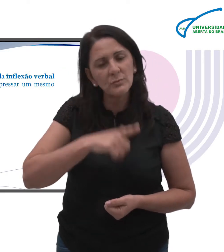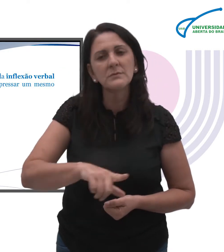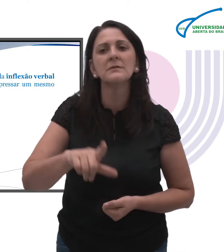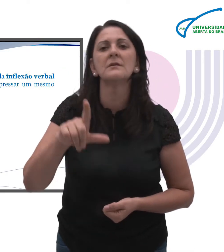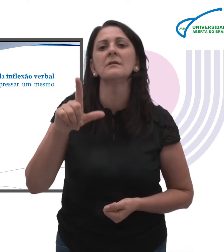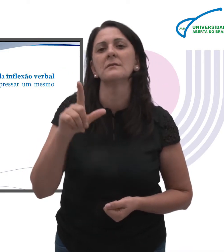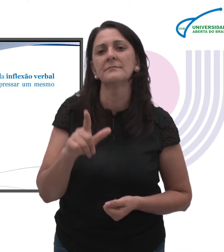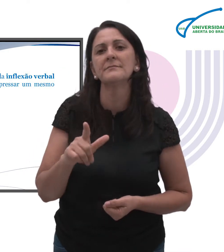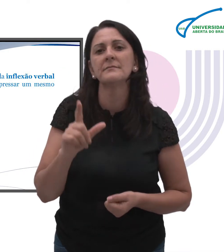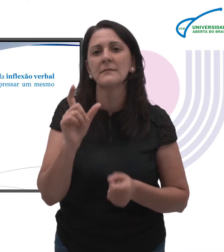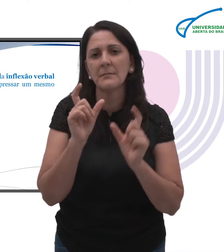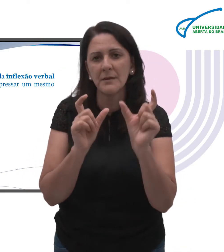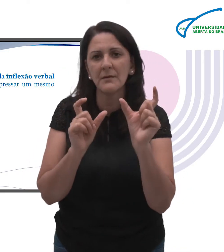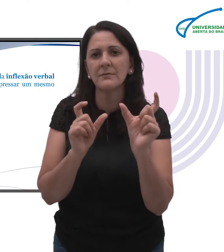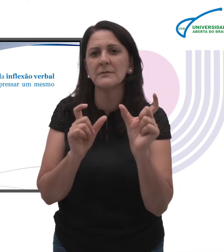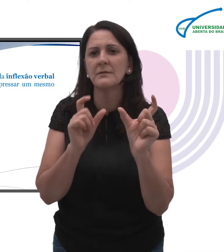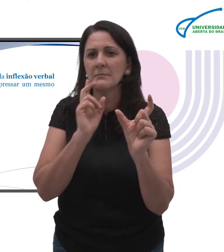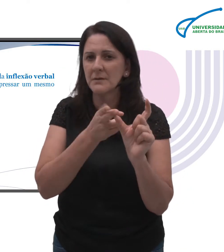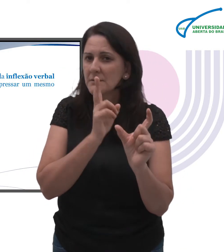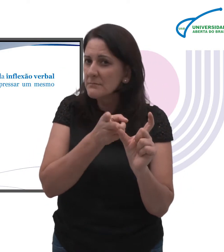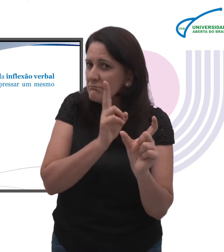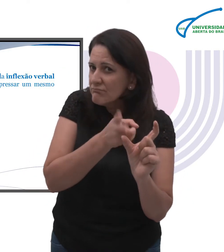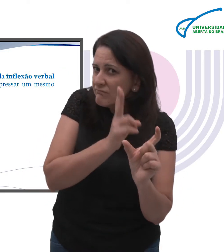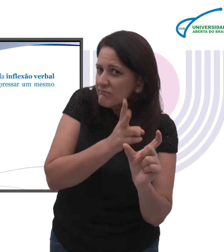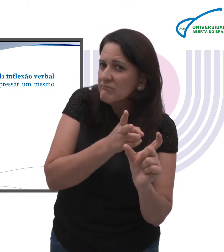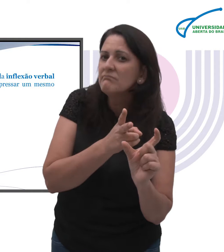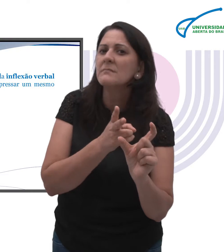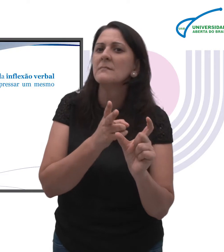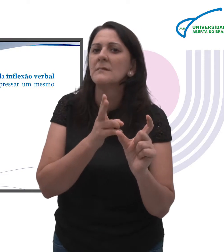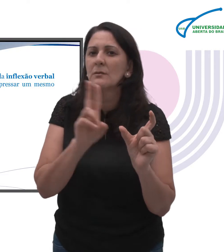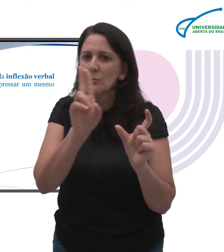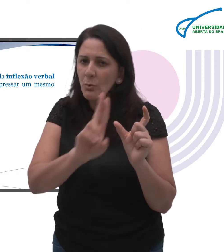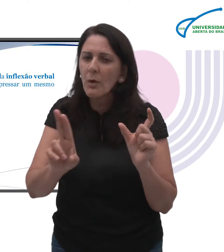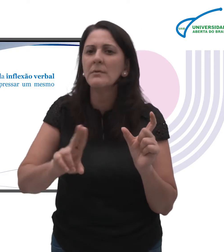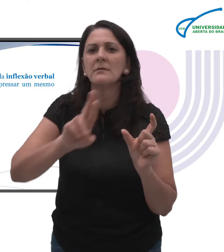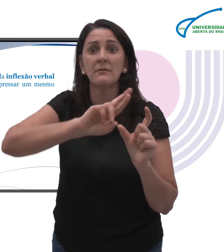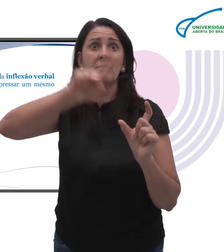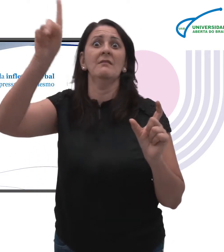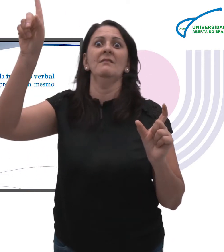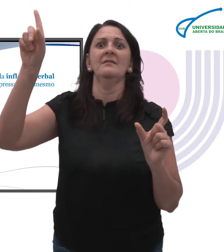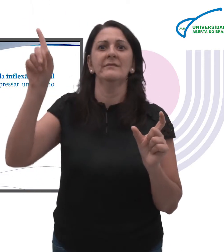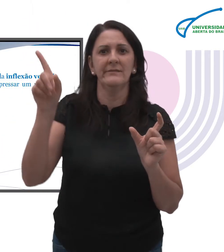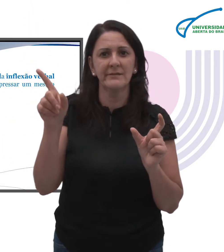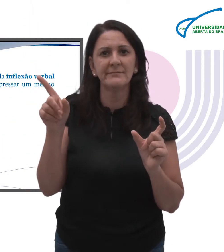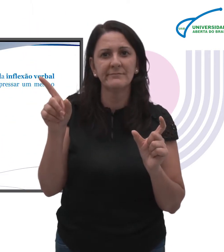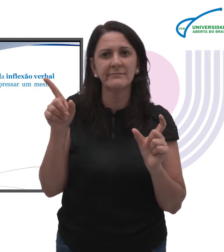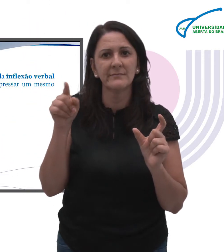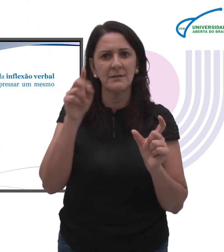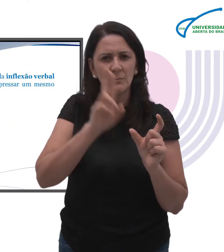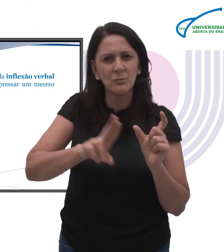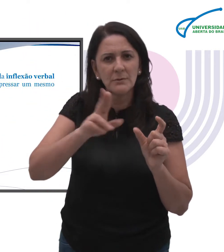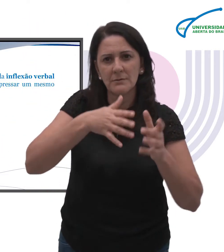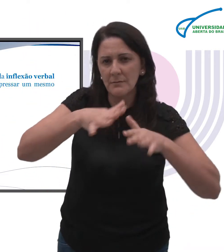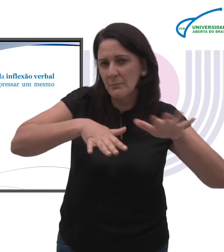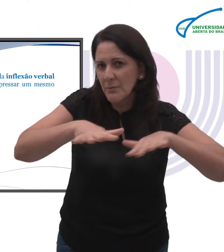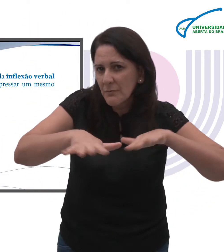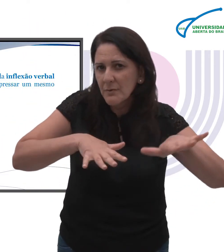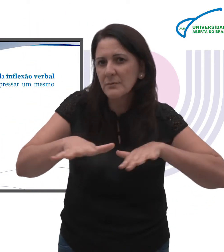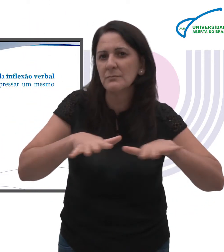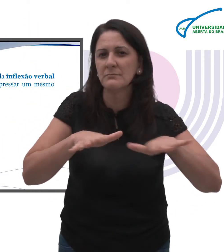Aos 3 anos de idade, a criança já consegue fazer uso da inflexão verbal por movimento, ou